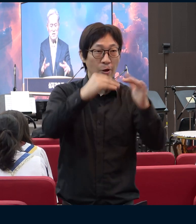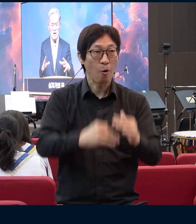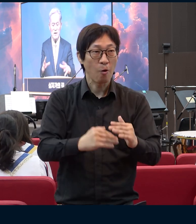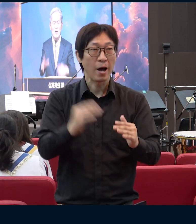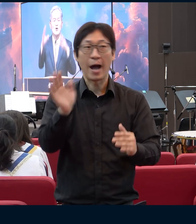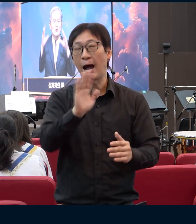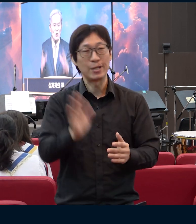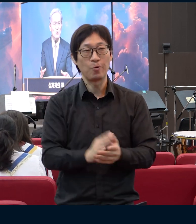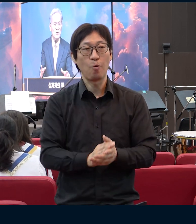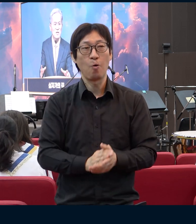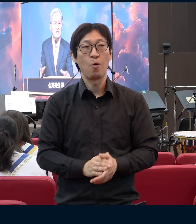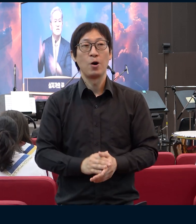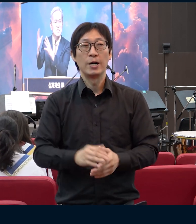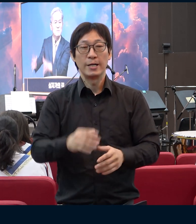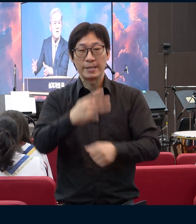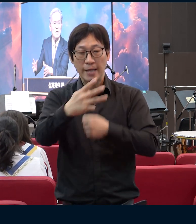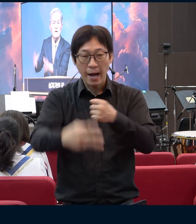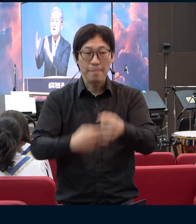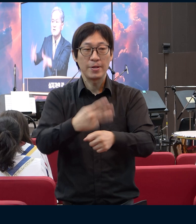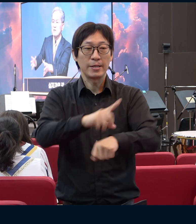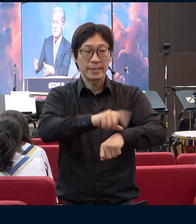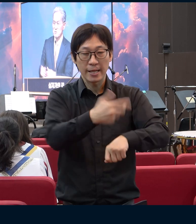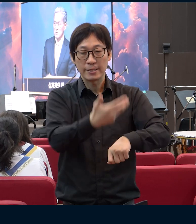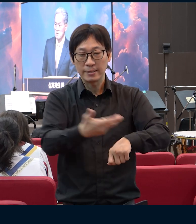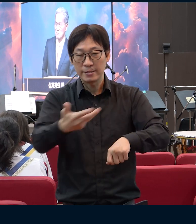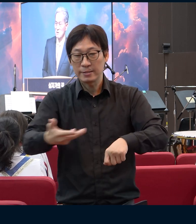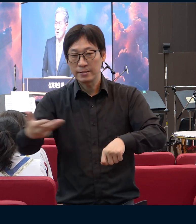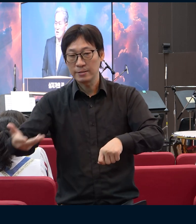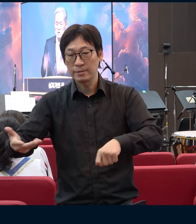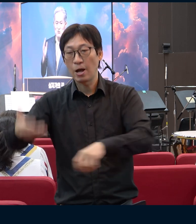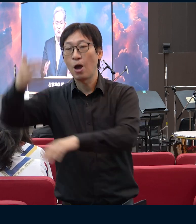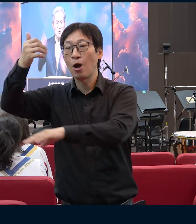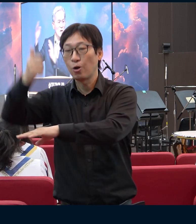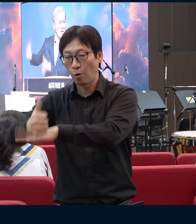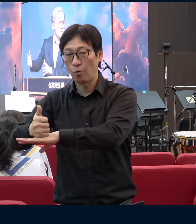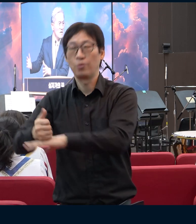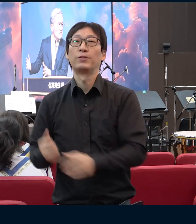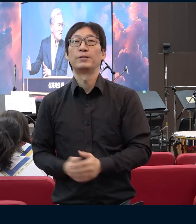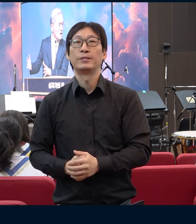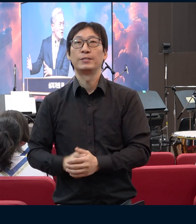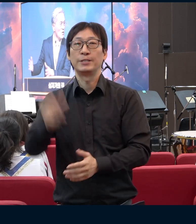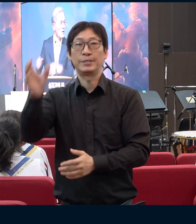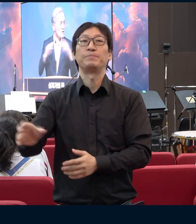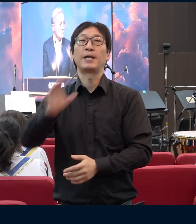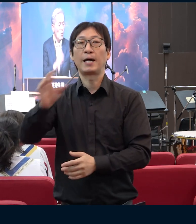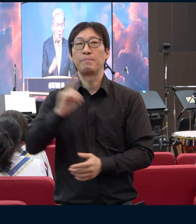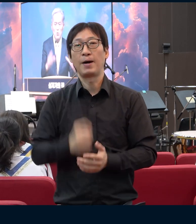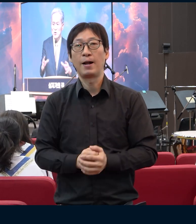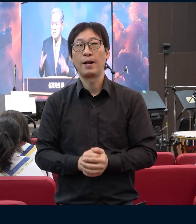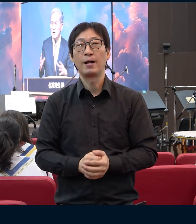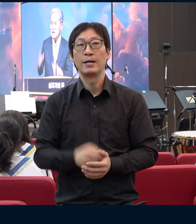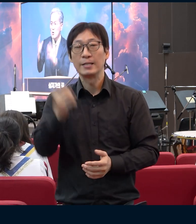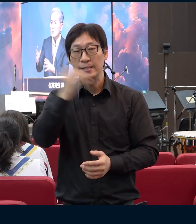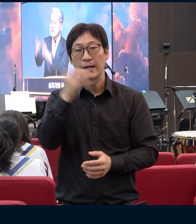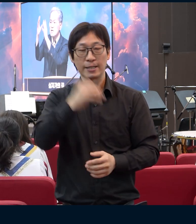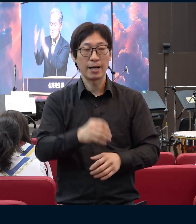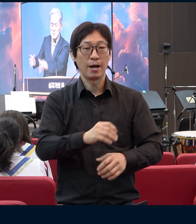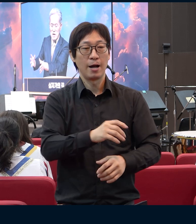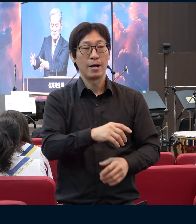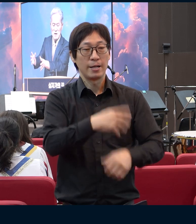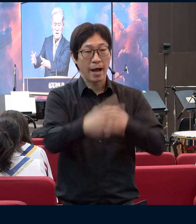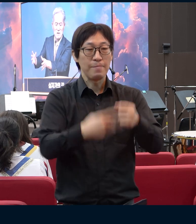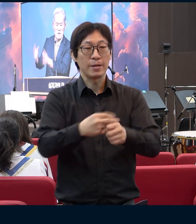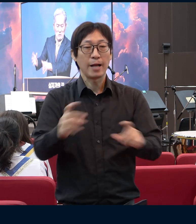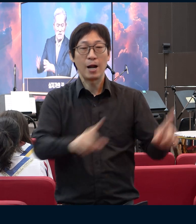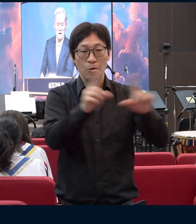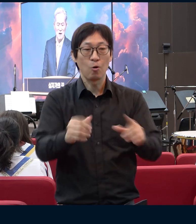모든 시간의 결론이 십자가다, 그런 뜻입니다. 그냥 순서상 마지막에 있는 게 아니에요. 그 모든 시간의 결론이